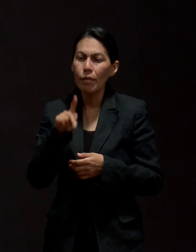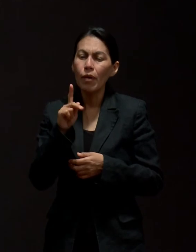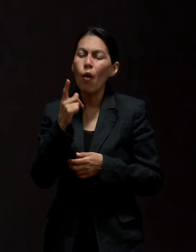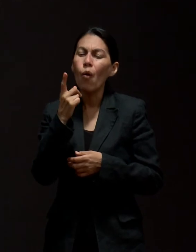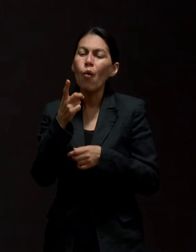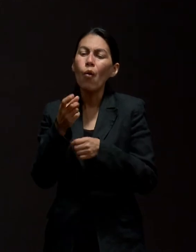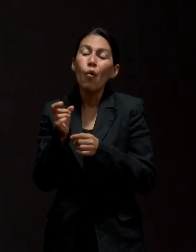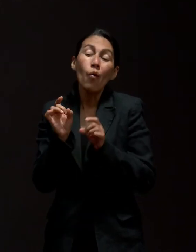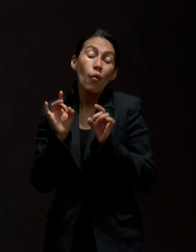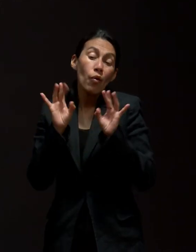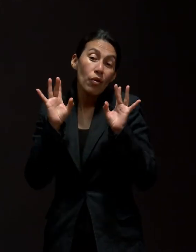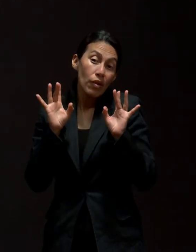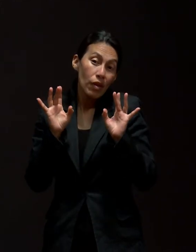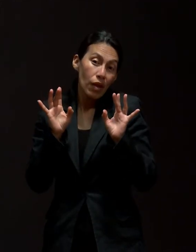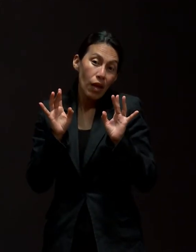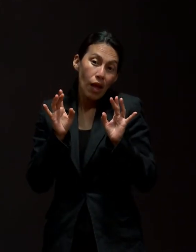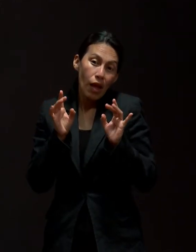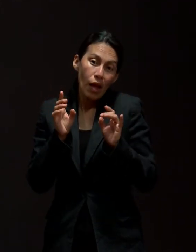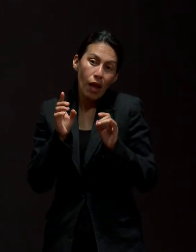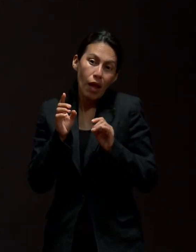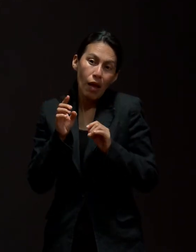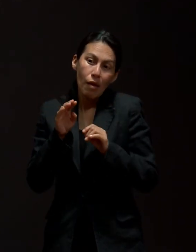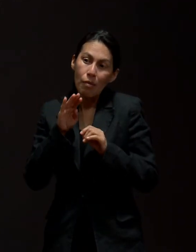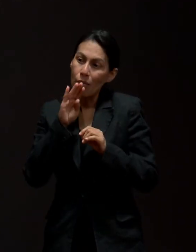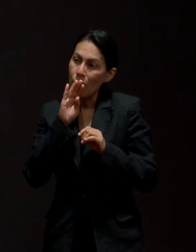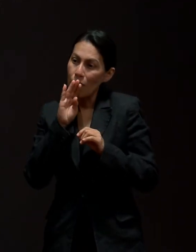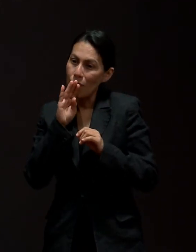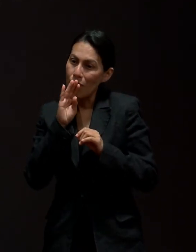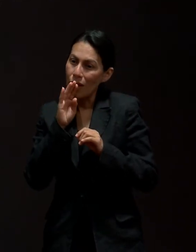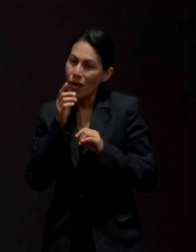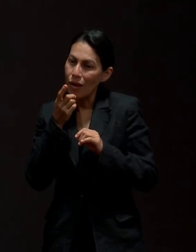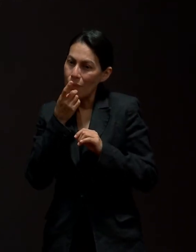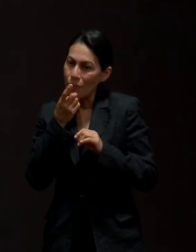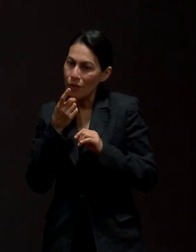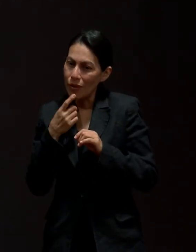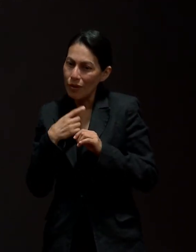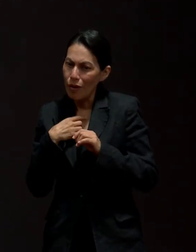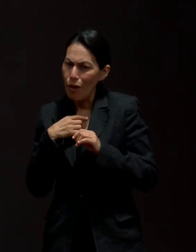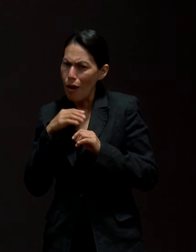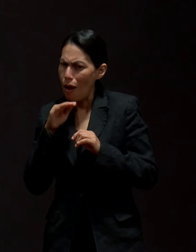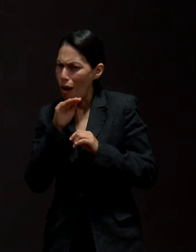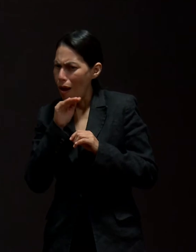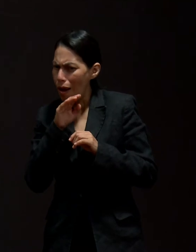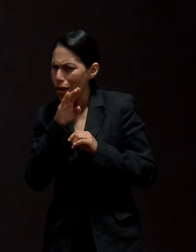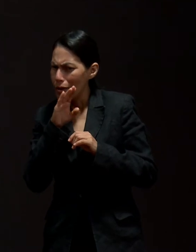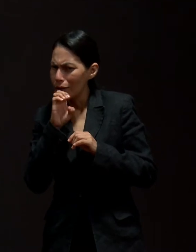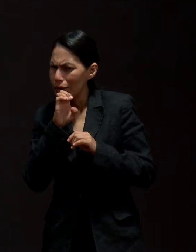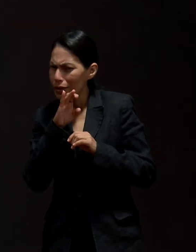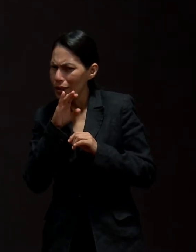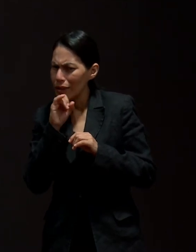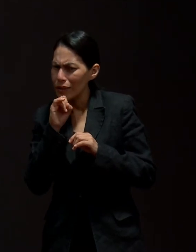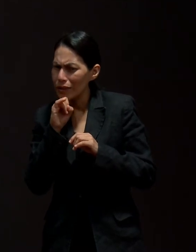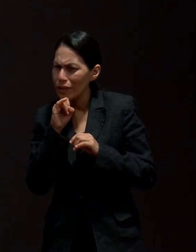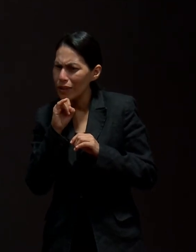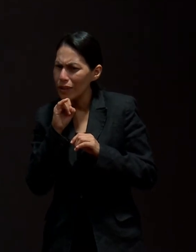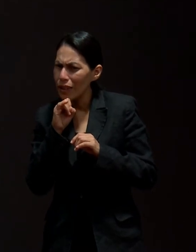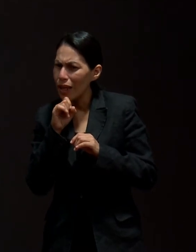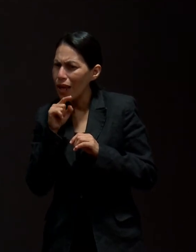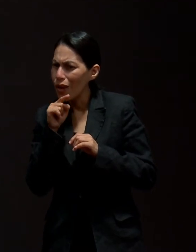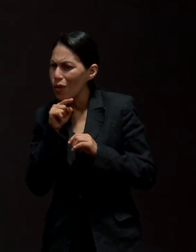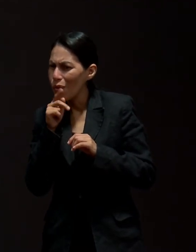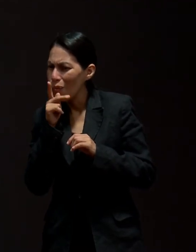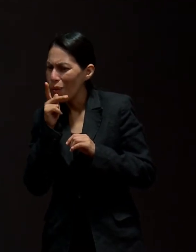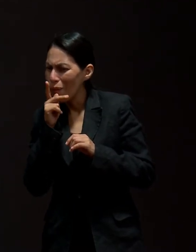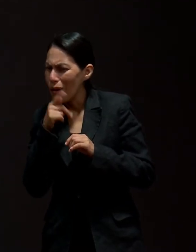me motivó mucho es que una vez mi mamá me dice que mi papá le dijo, me gusta como Ceci ora. Yo le digo, ay, mi papá le gusta. O sea,